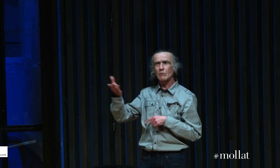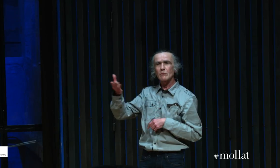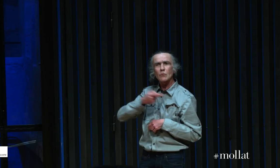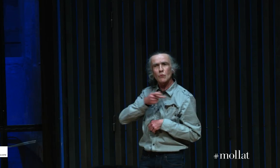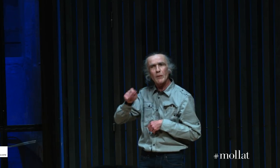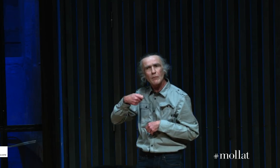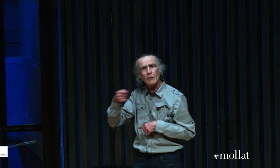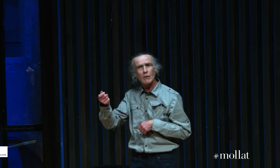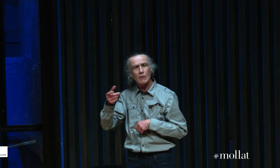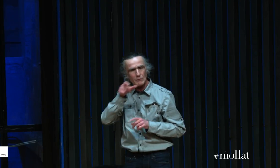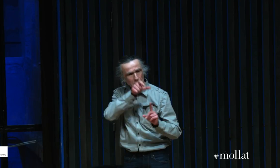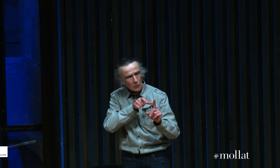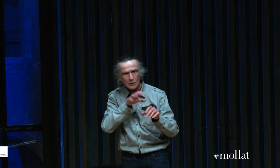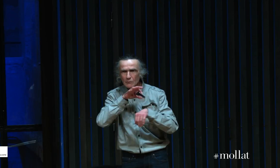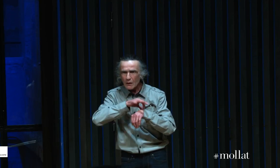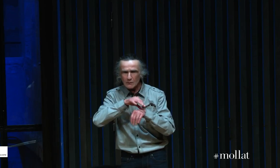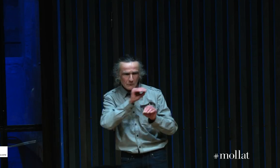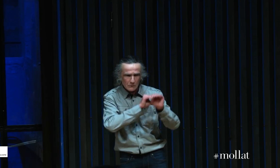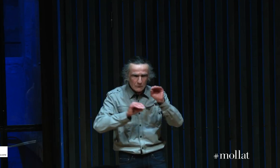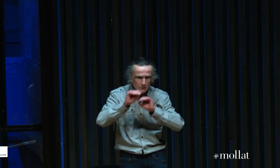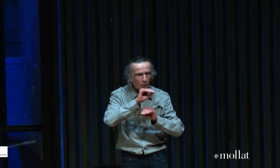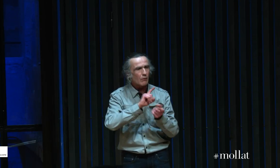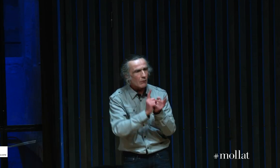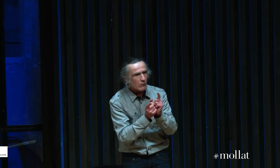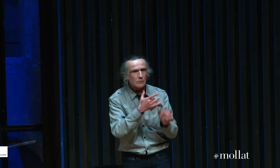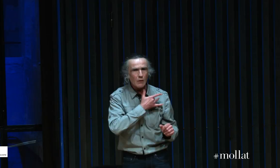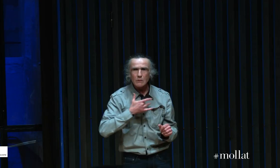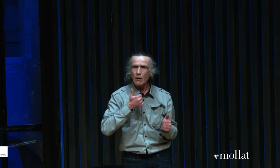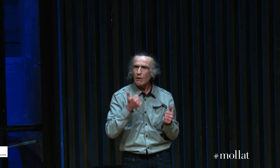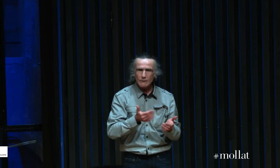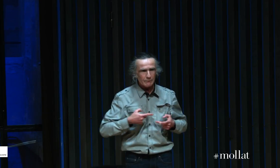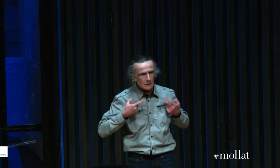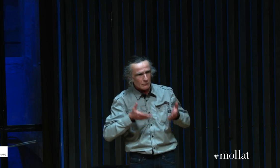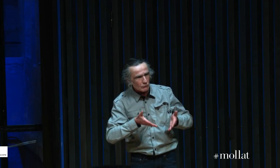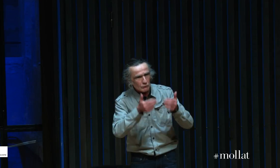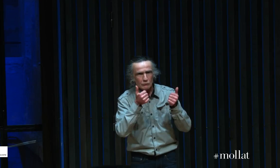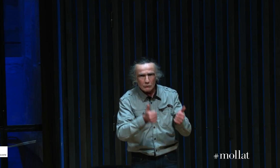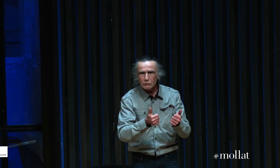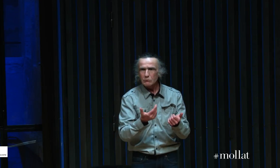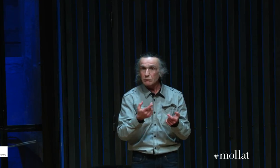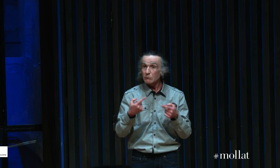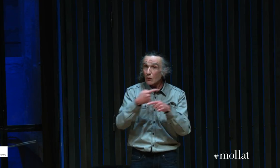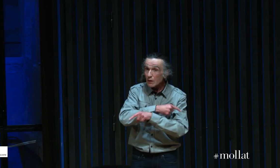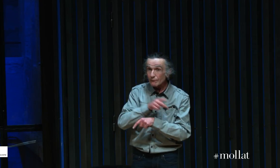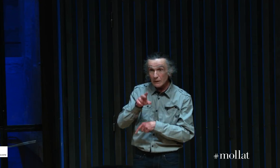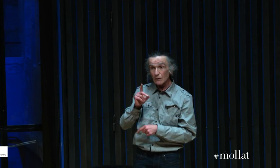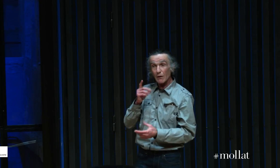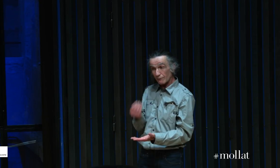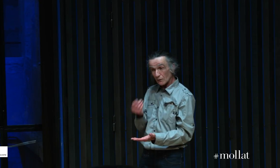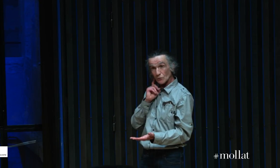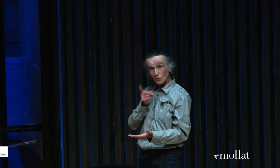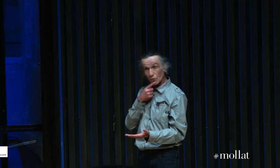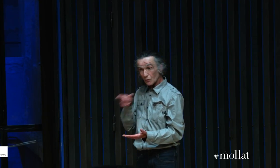nous met dans des états terribles. C'est vrai que quelqu'un qui est malade, on va pouvoir le soigner pour qu'il reparte en bonne